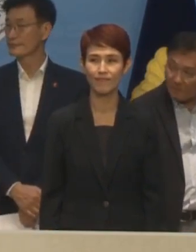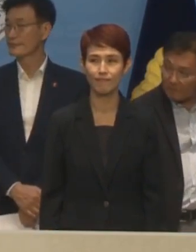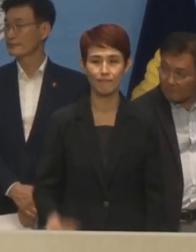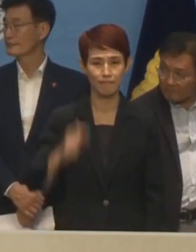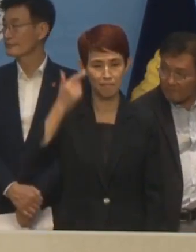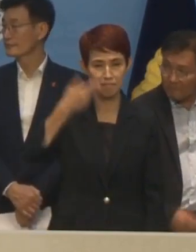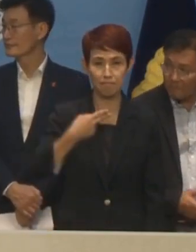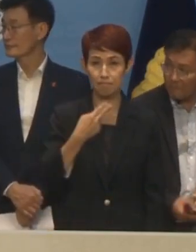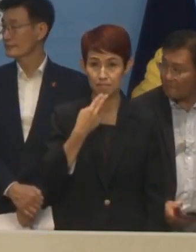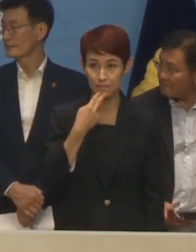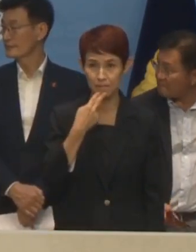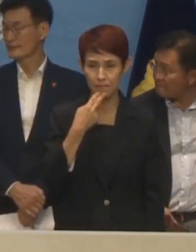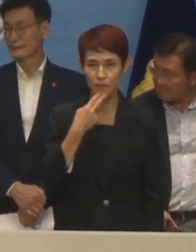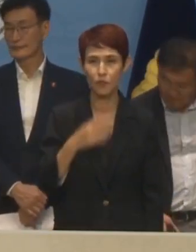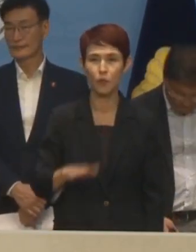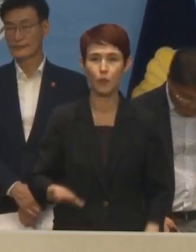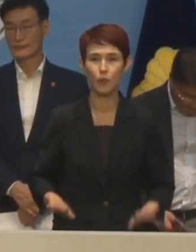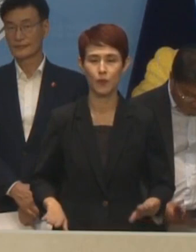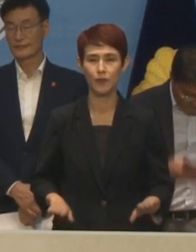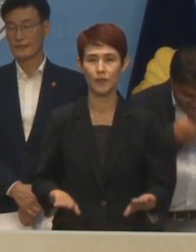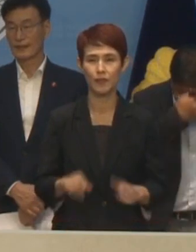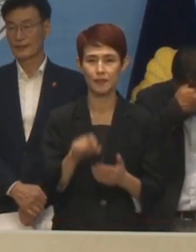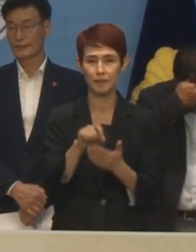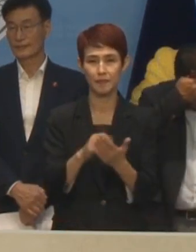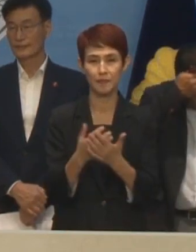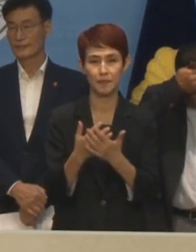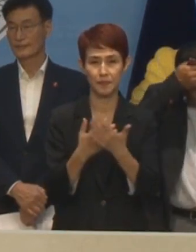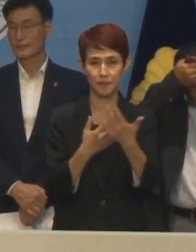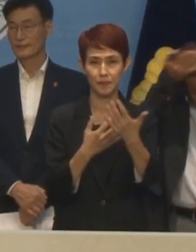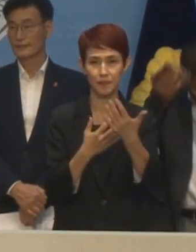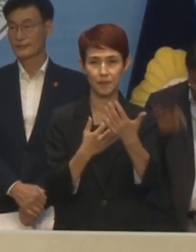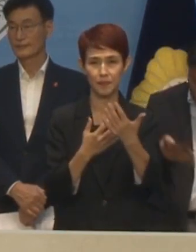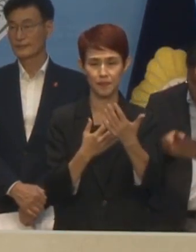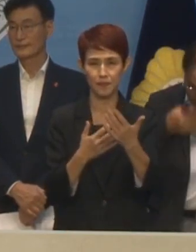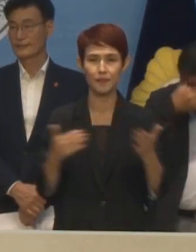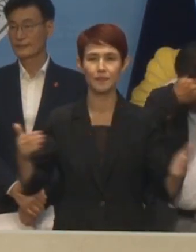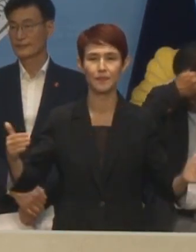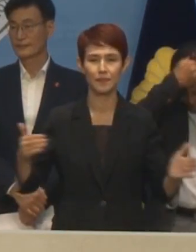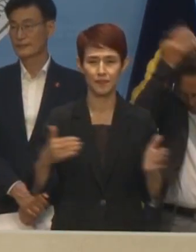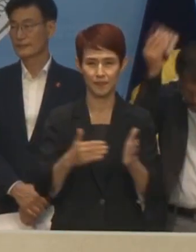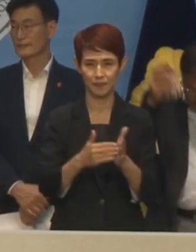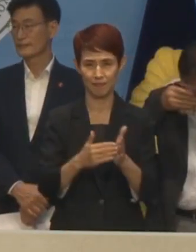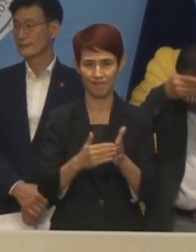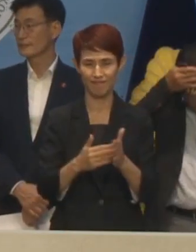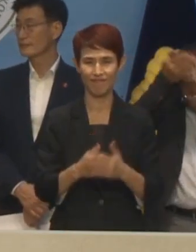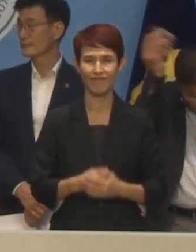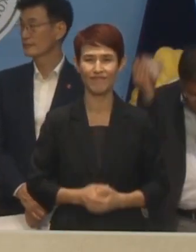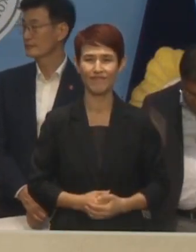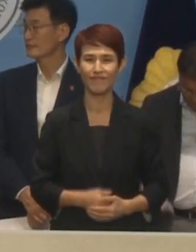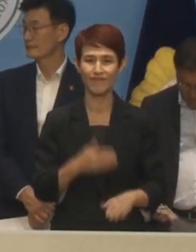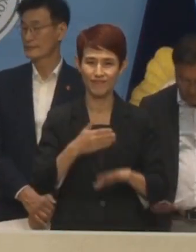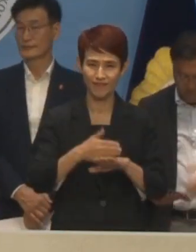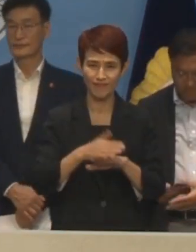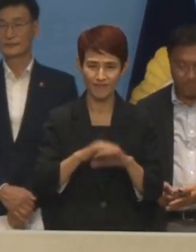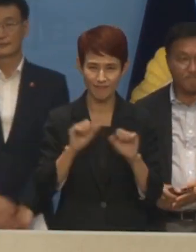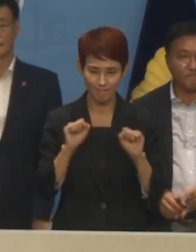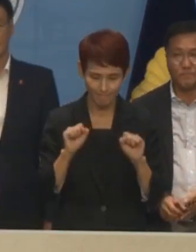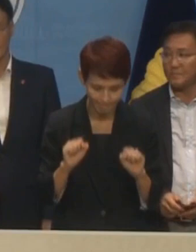질의가 없으면 오늘 문대림 의원님의 사전특별법 개정안 발의 기자회견을 모두 마치도록 하겠습니다.